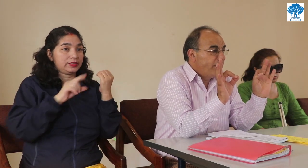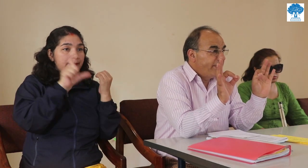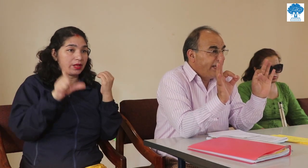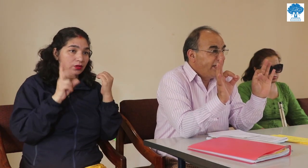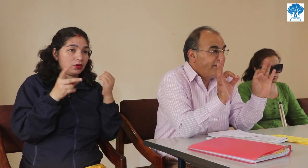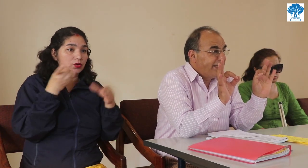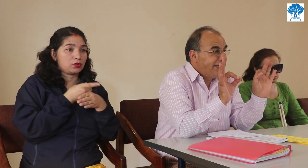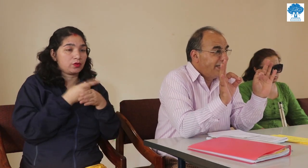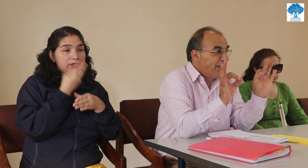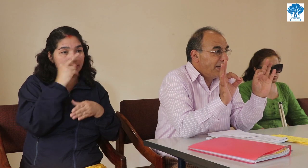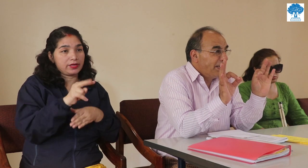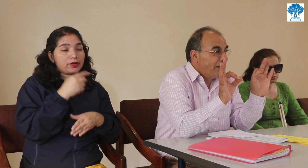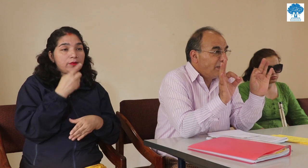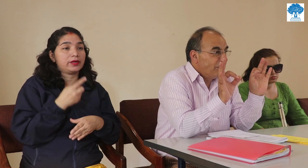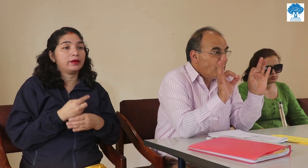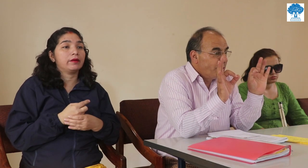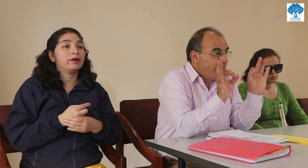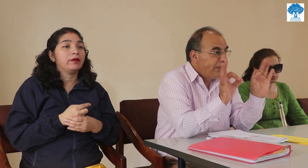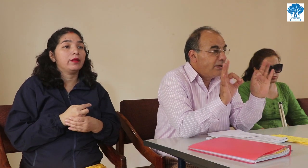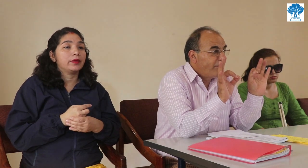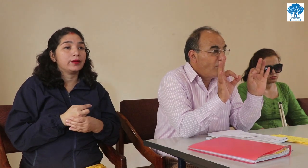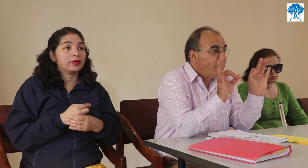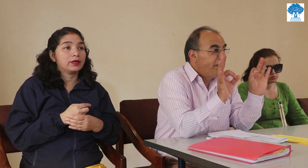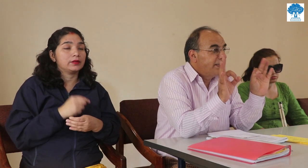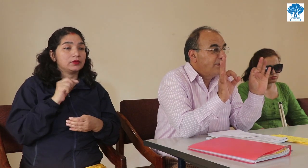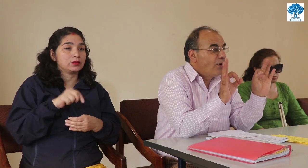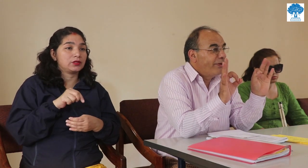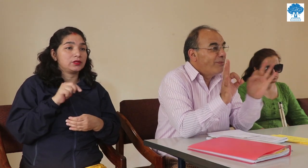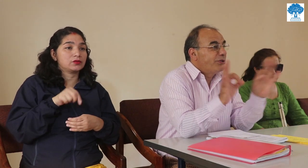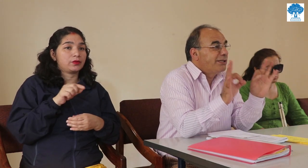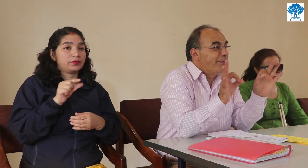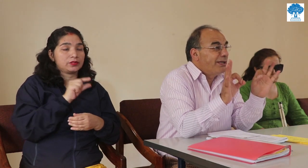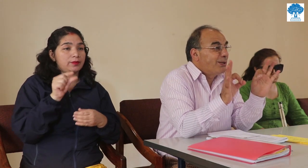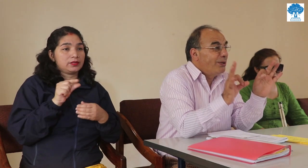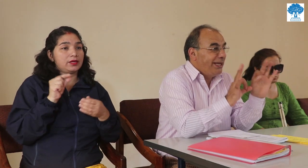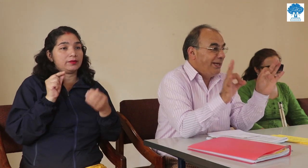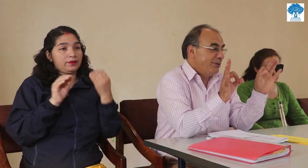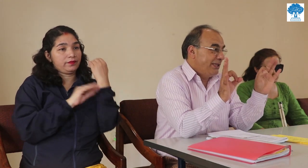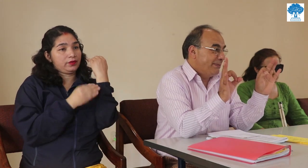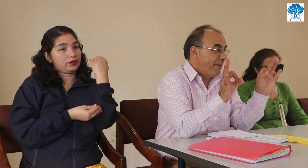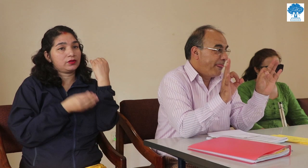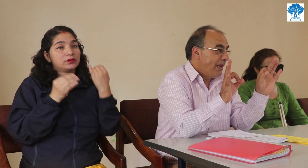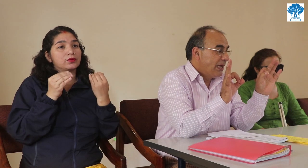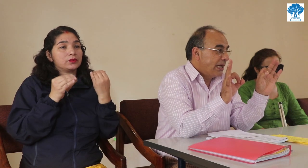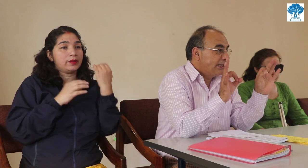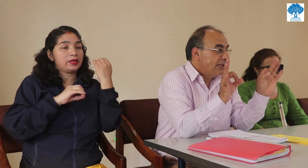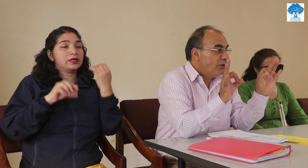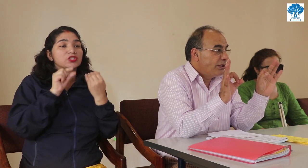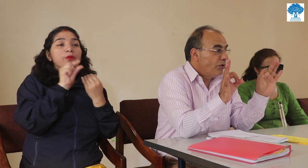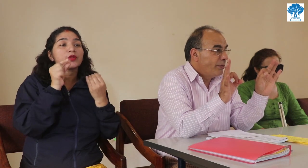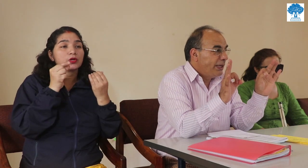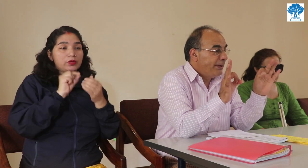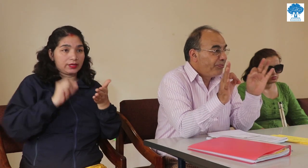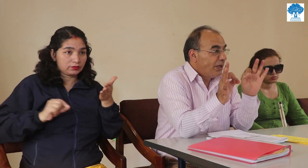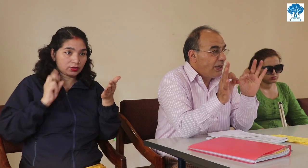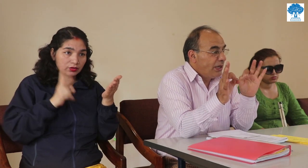त्यो डकुमेन्टमा हेर्ने हो भने चाहिँ यो प्रिभेन्सन अफ कम्प्लिकेसन्स अफ एबोर्सन्स भन्ने शब्द लेखिएको छ त्यसमा खास गरी त्यो